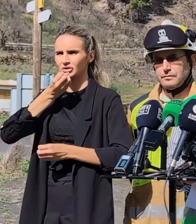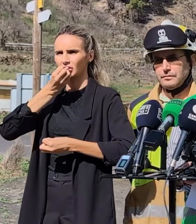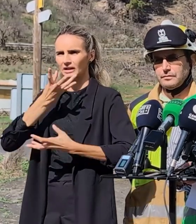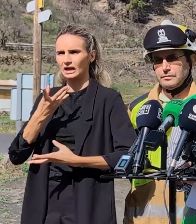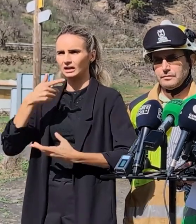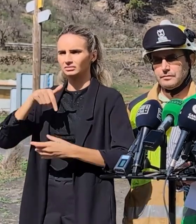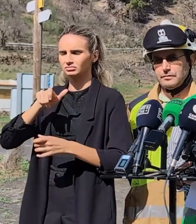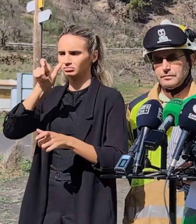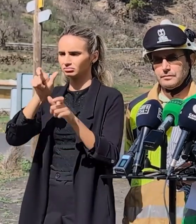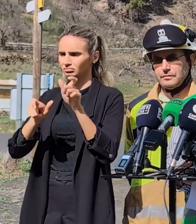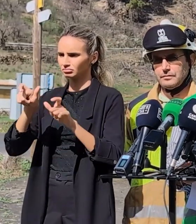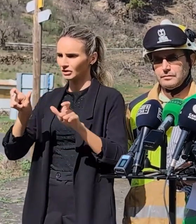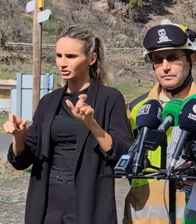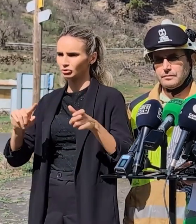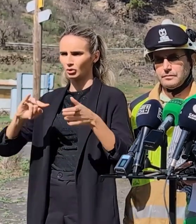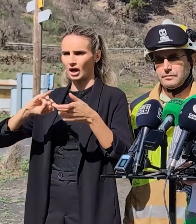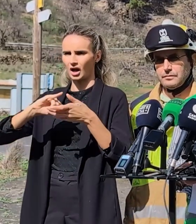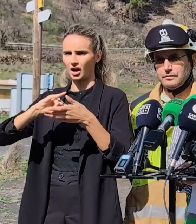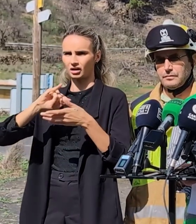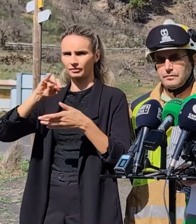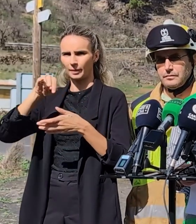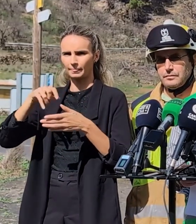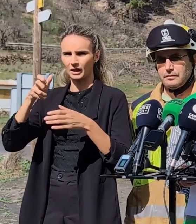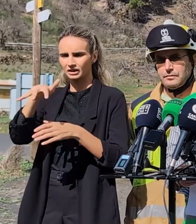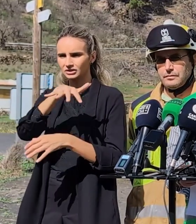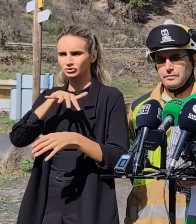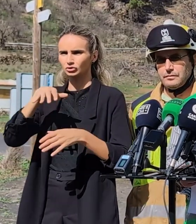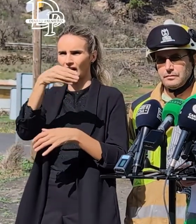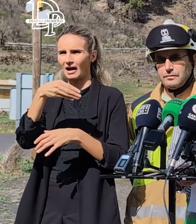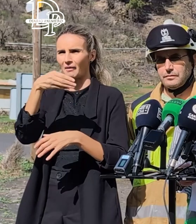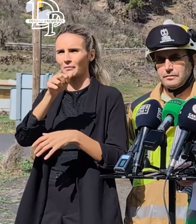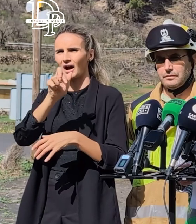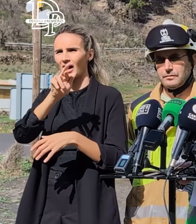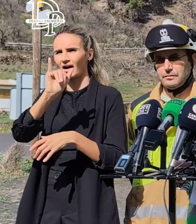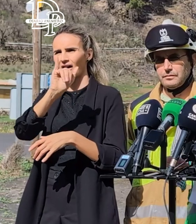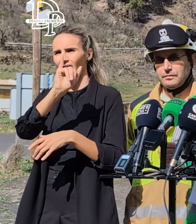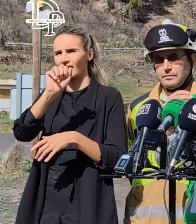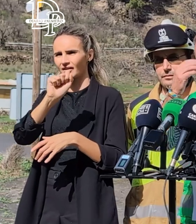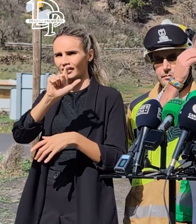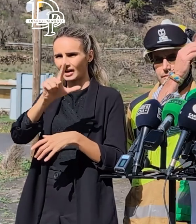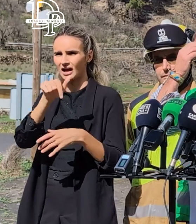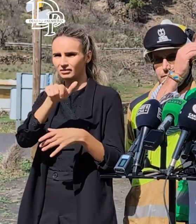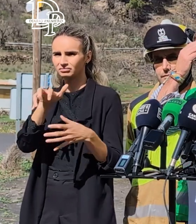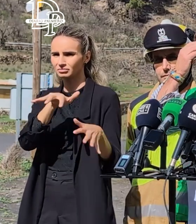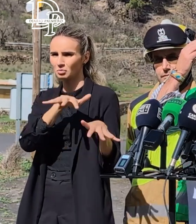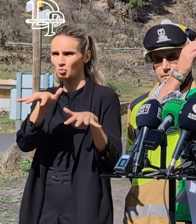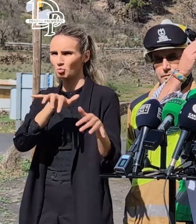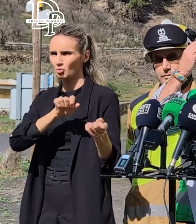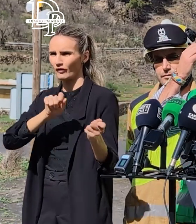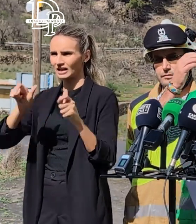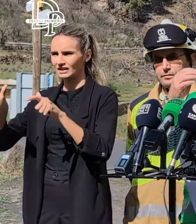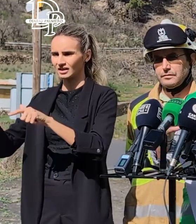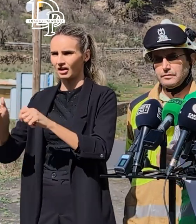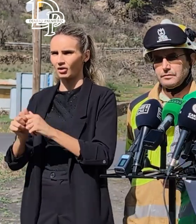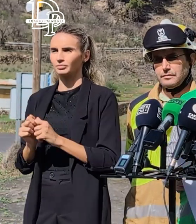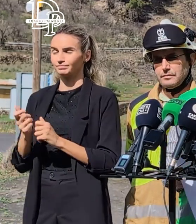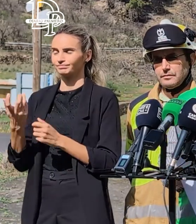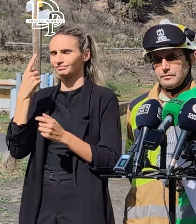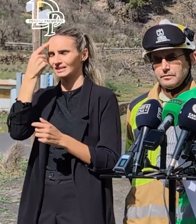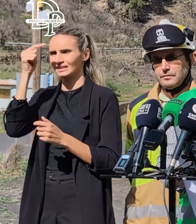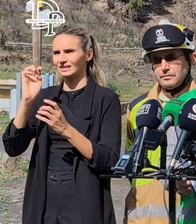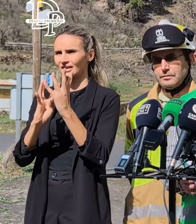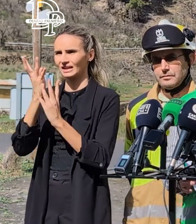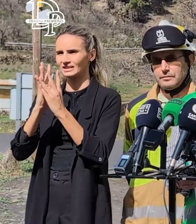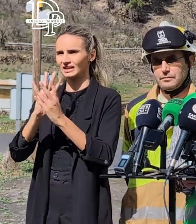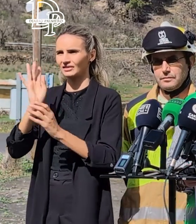se ha movilizado a las personas del barrial, de la zona del barrial. Bueno, saben que el incendio comenzó en